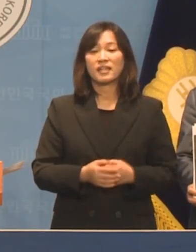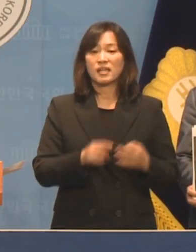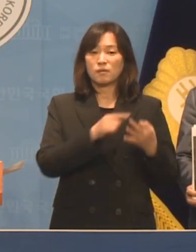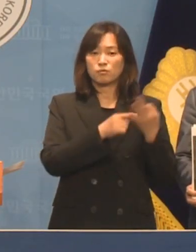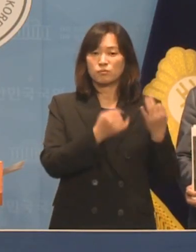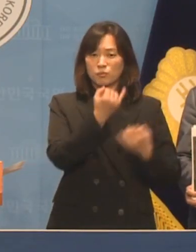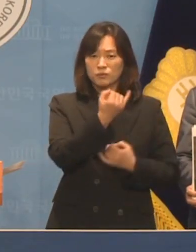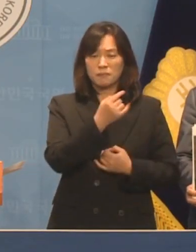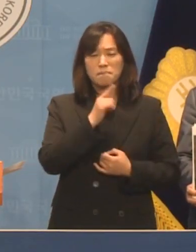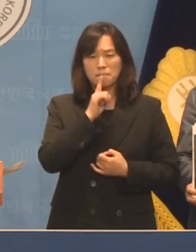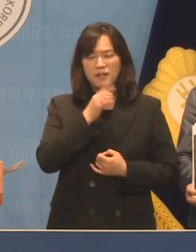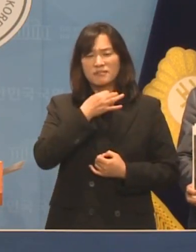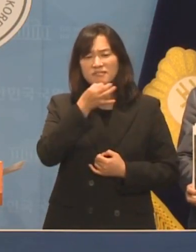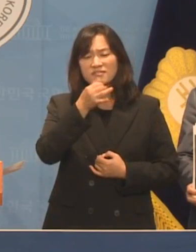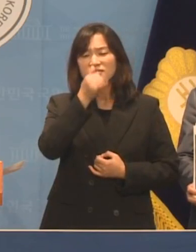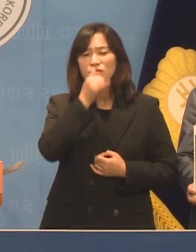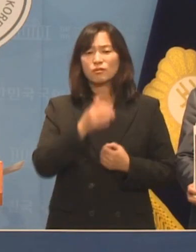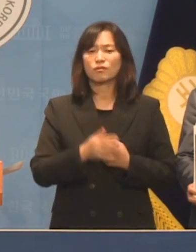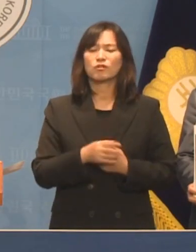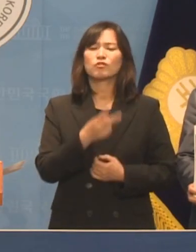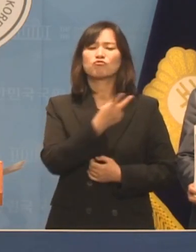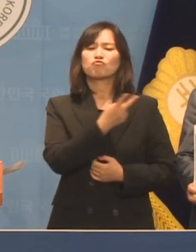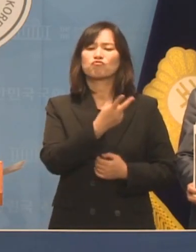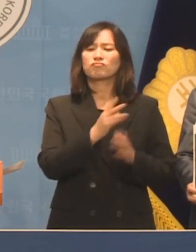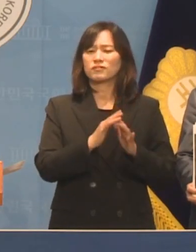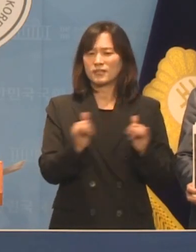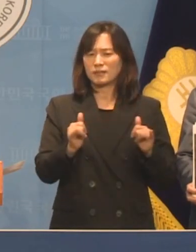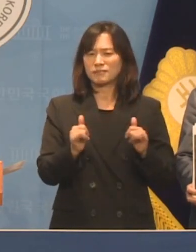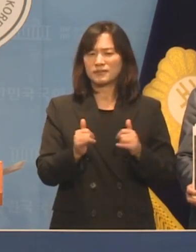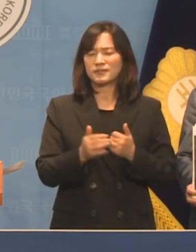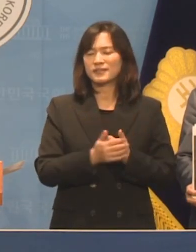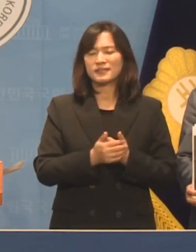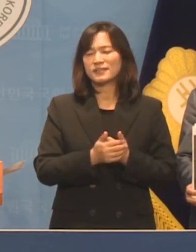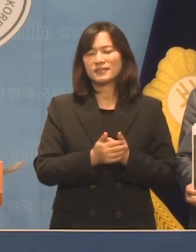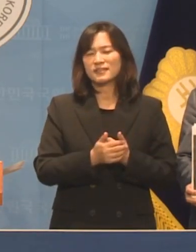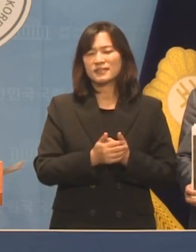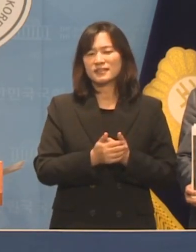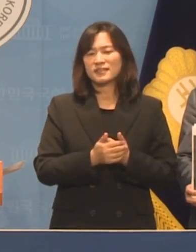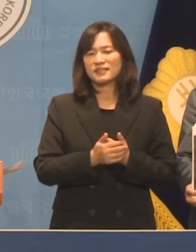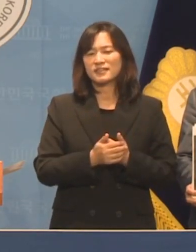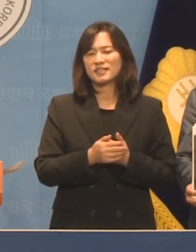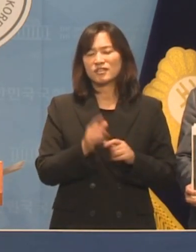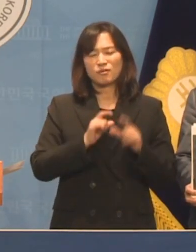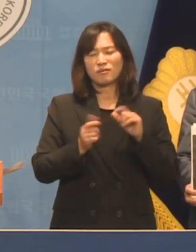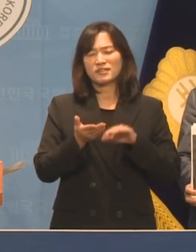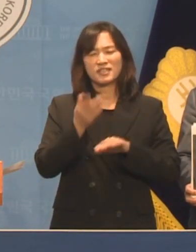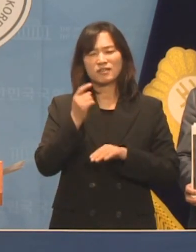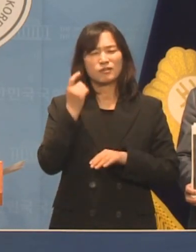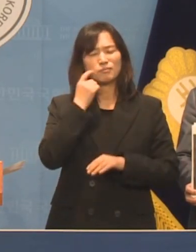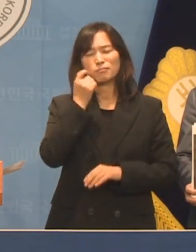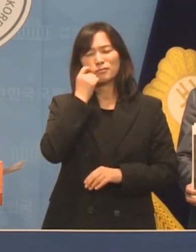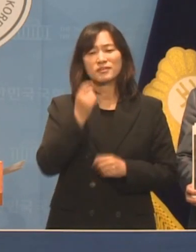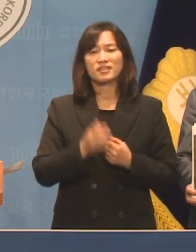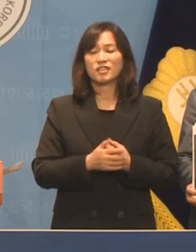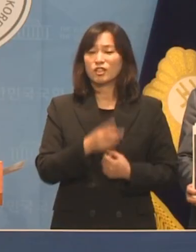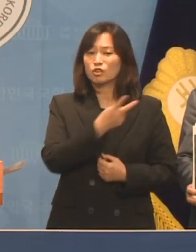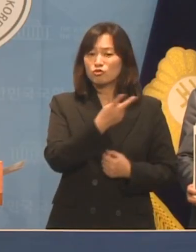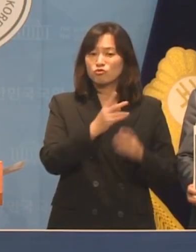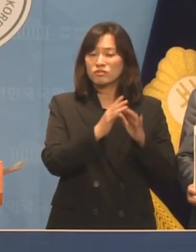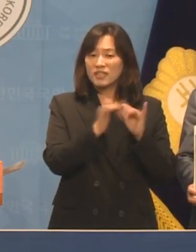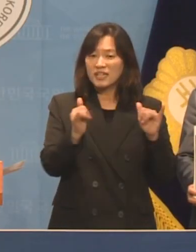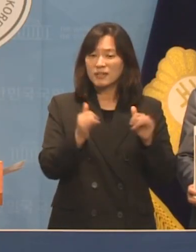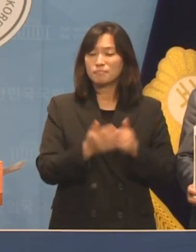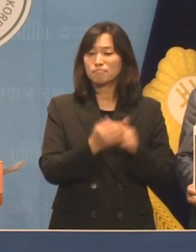김건희의 목소리도 나왔습니다. 두 사람은 이제 빼박입니다. 이 사람들의 두